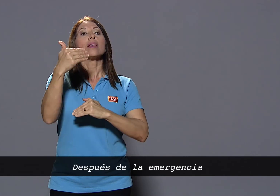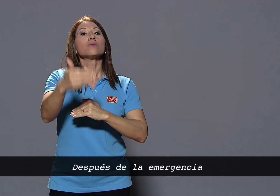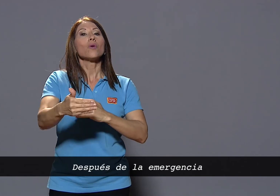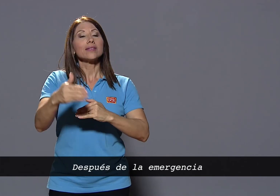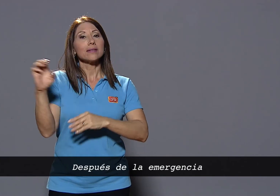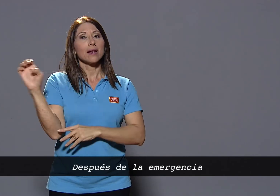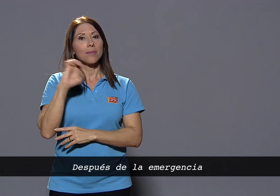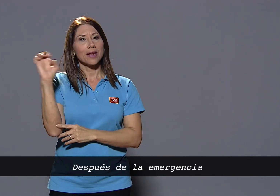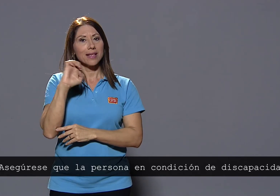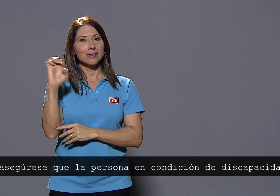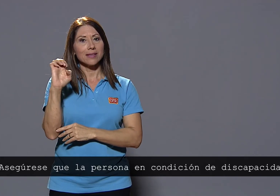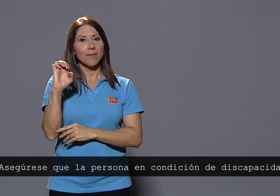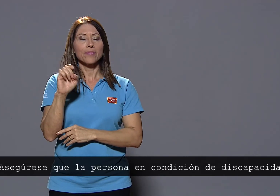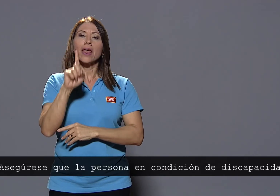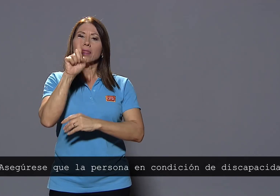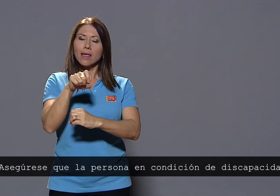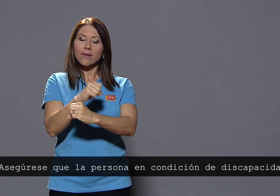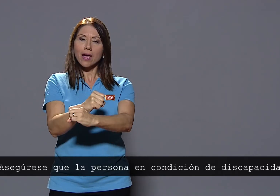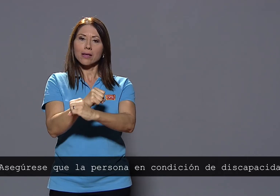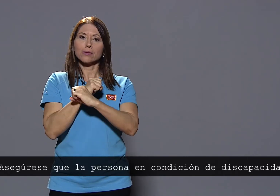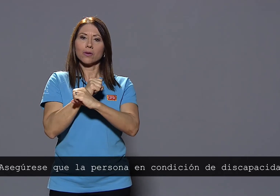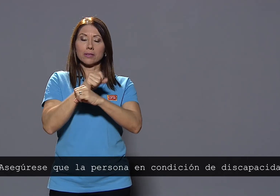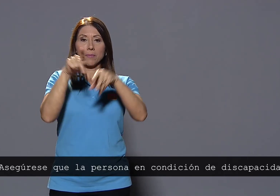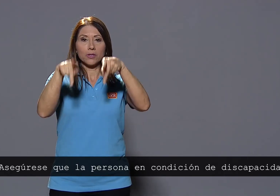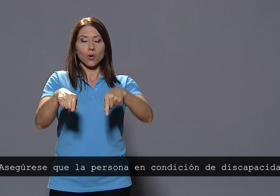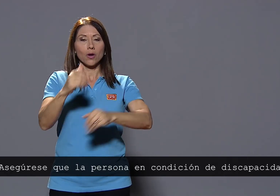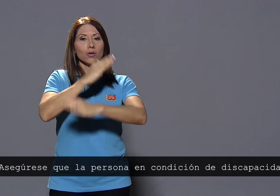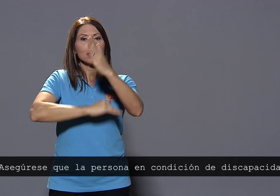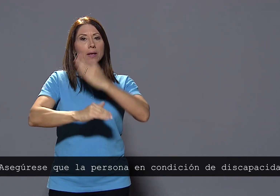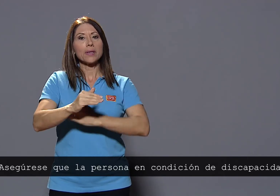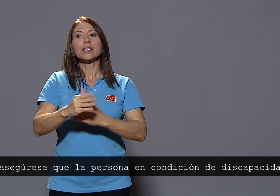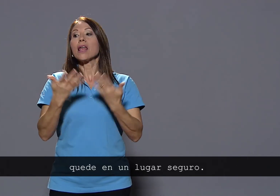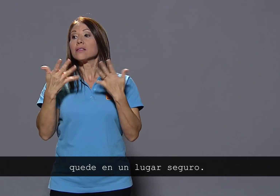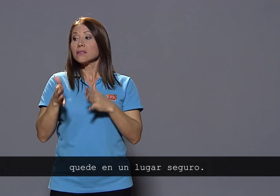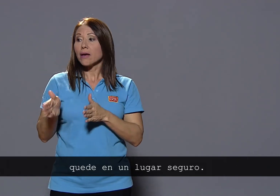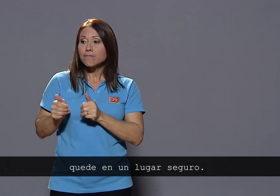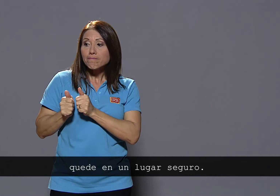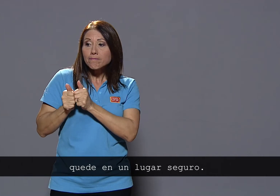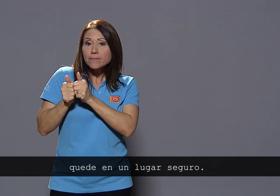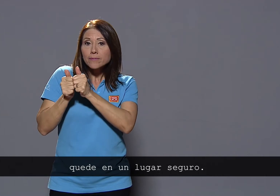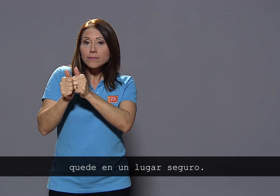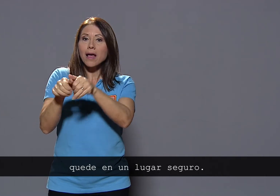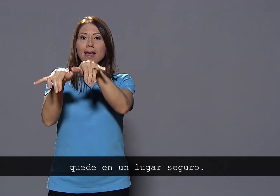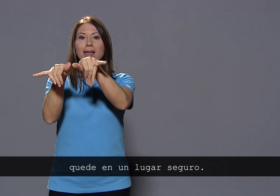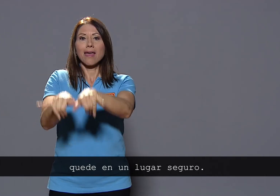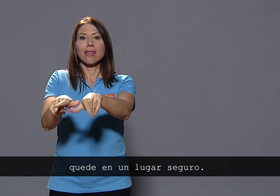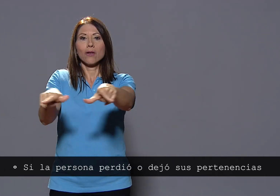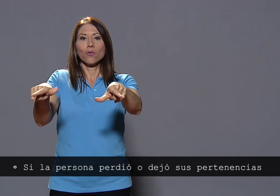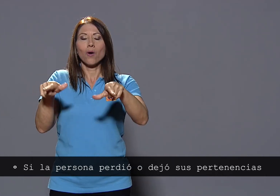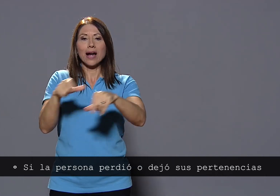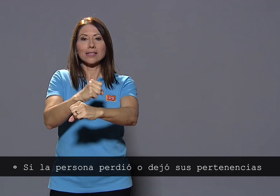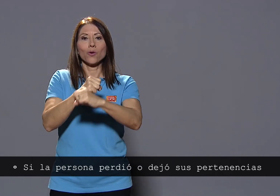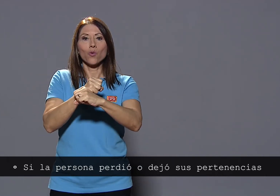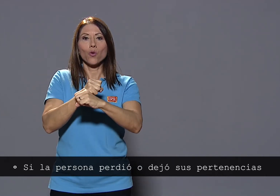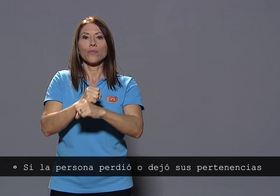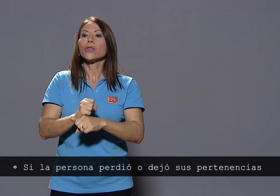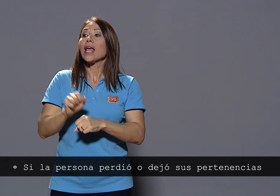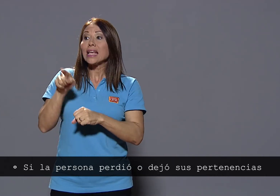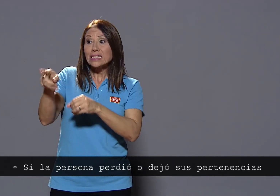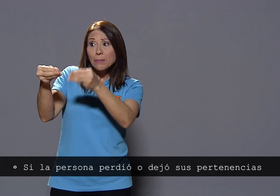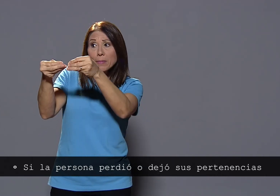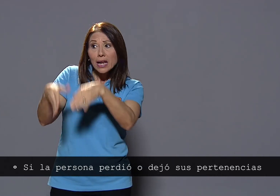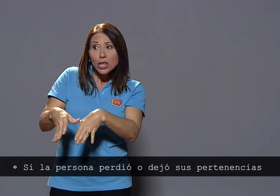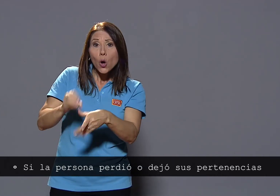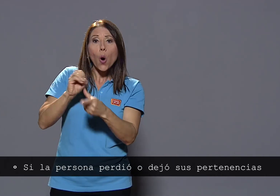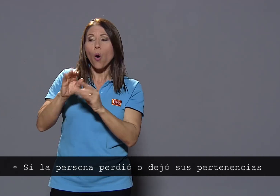Después de la emergencia, asegúrese que la persona en condición de discapacidad quede en un lugar seguro. Si la persona perdió